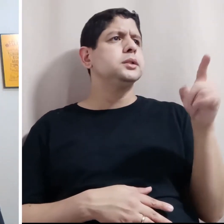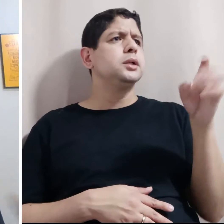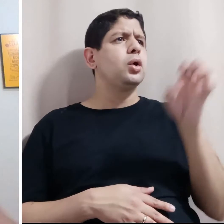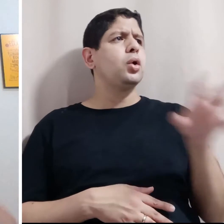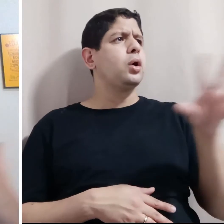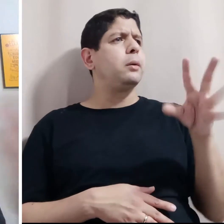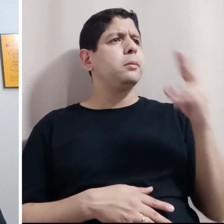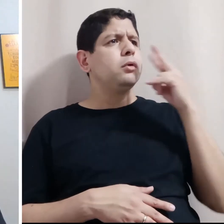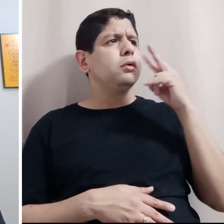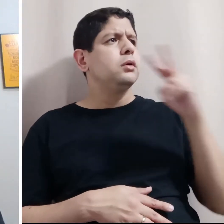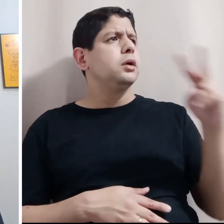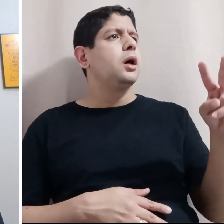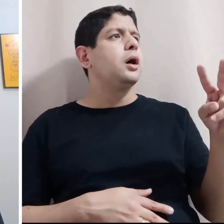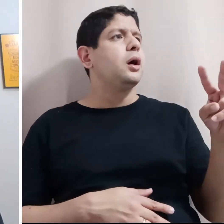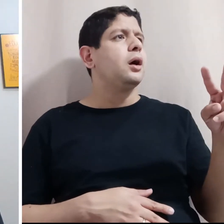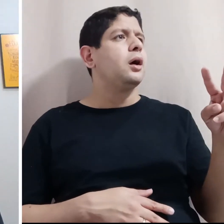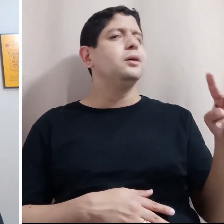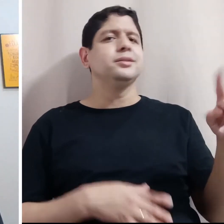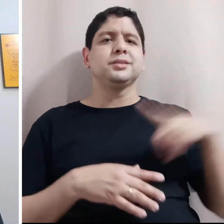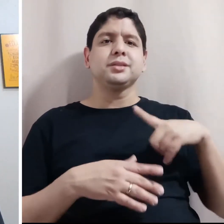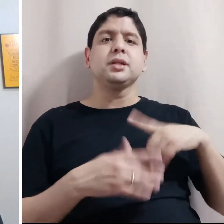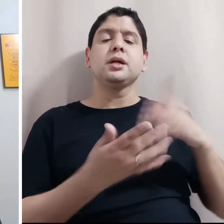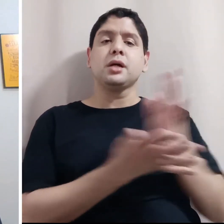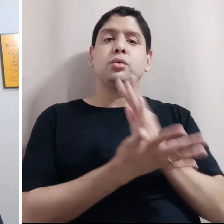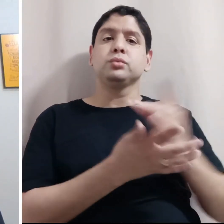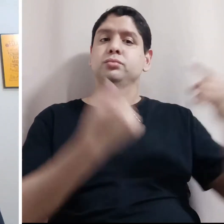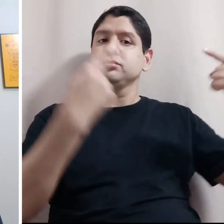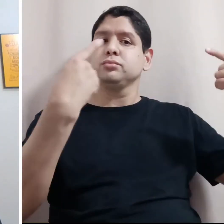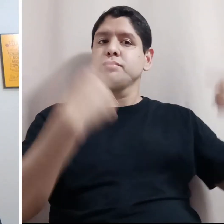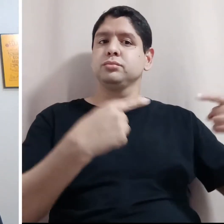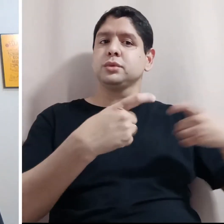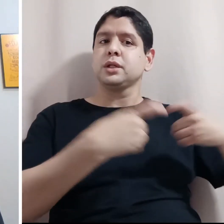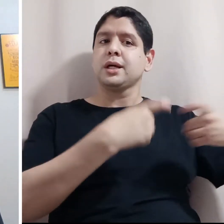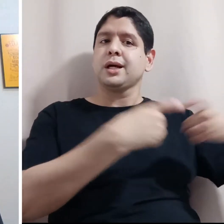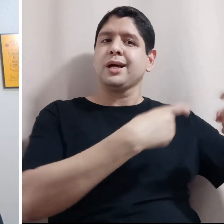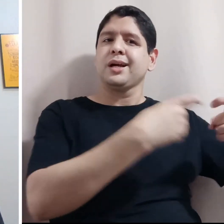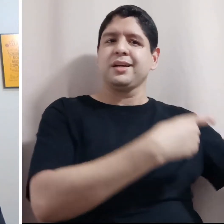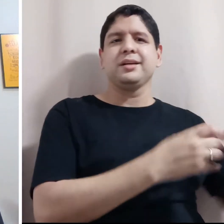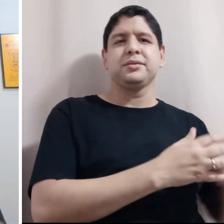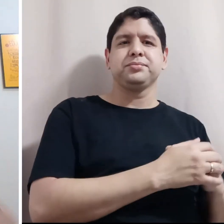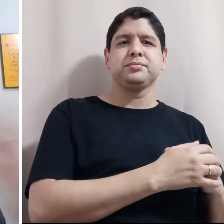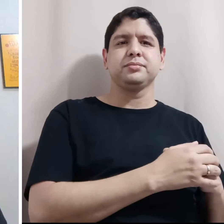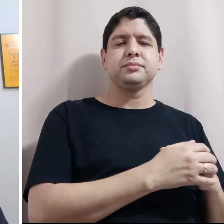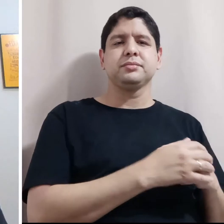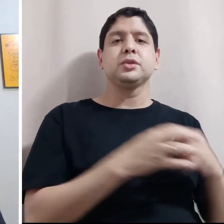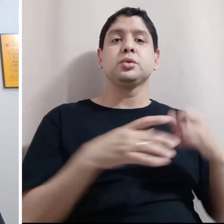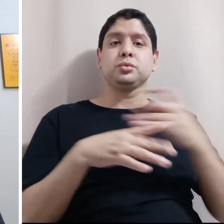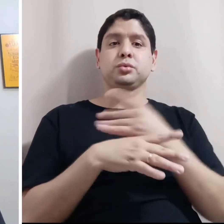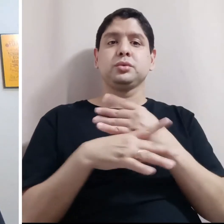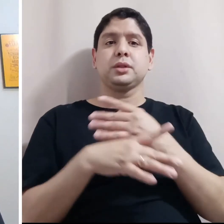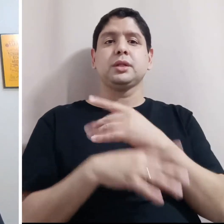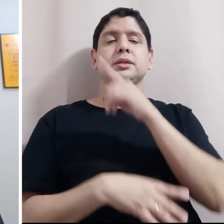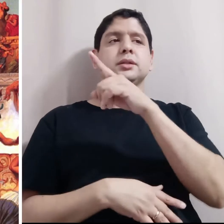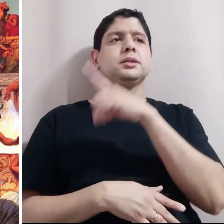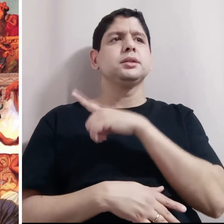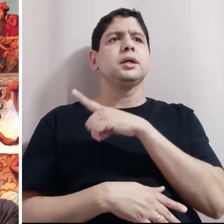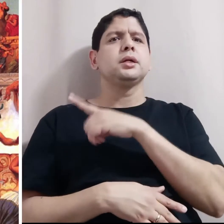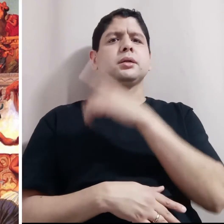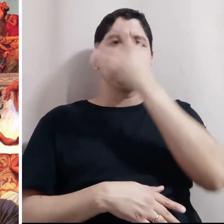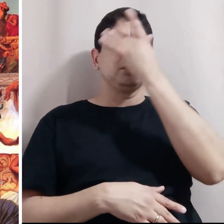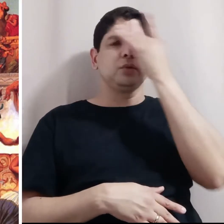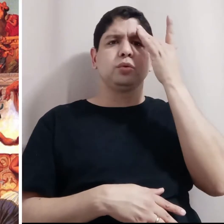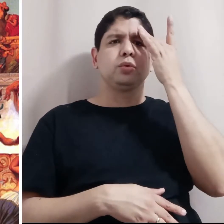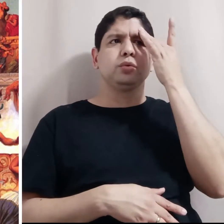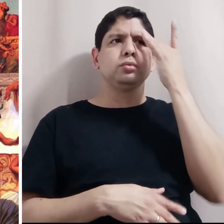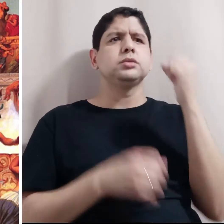cidade, mas ao mesmo tempo também fizeram guerra, né, contra os astecas e acabaram destruindo a cidade